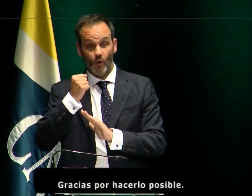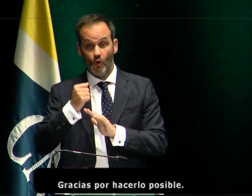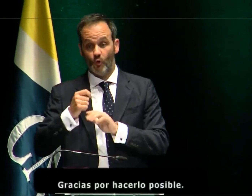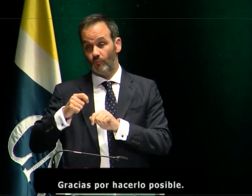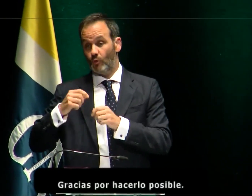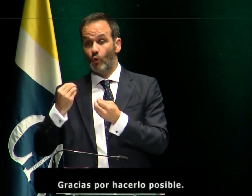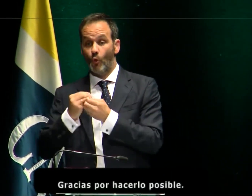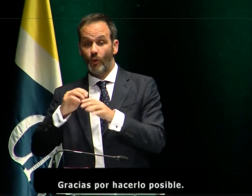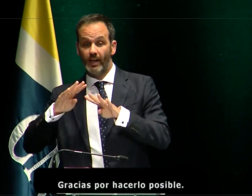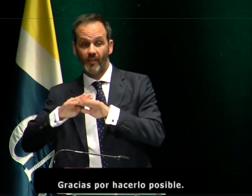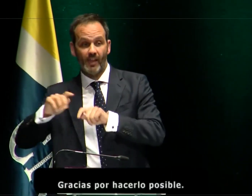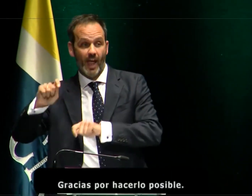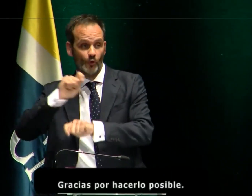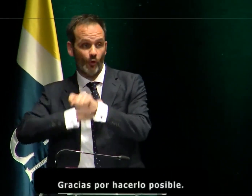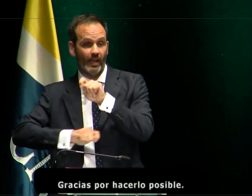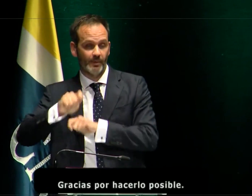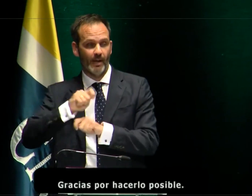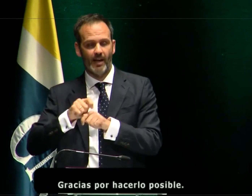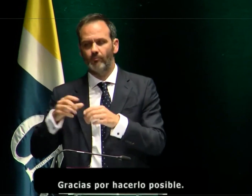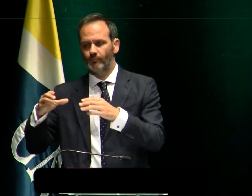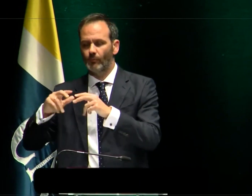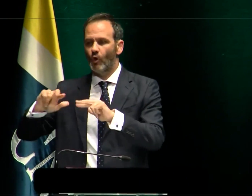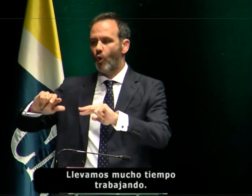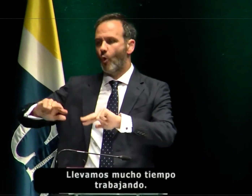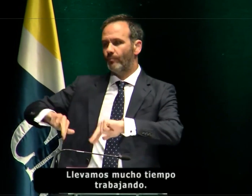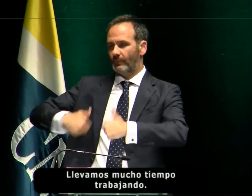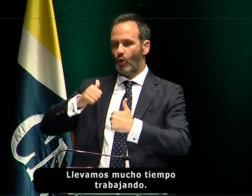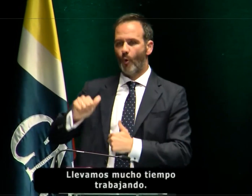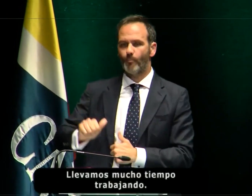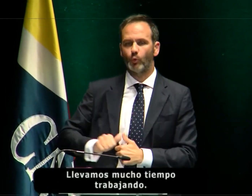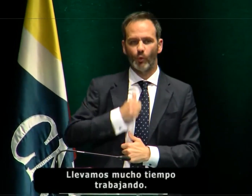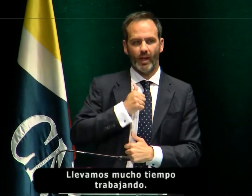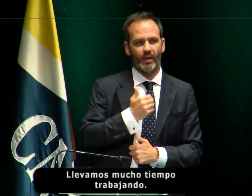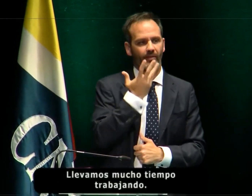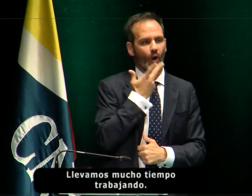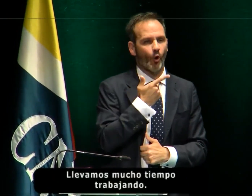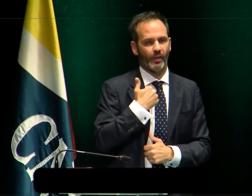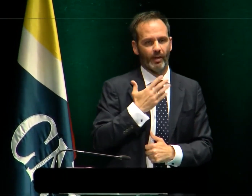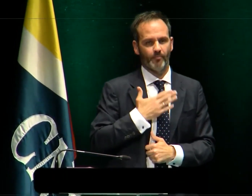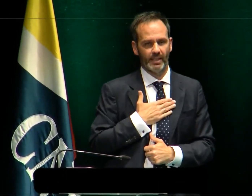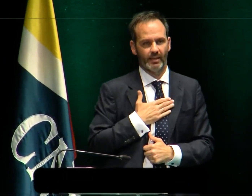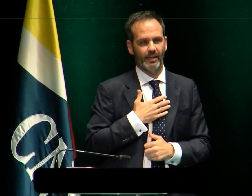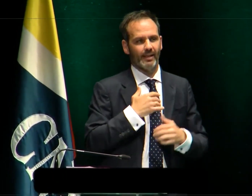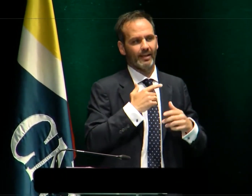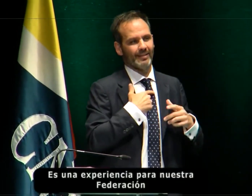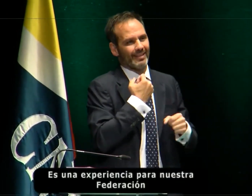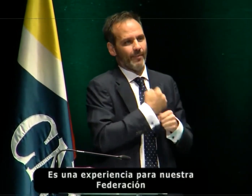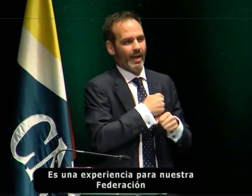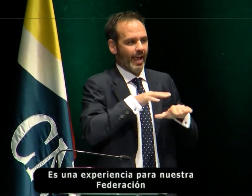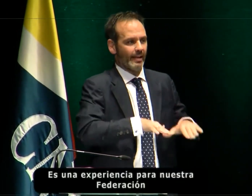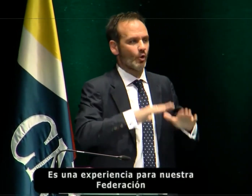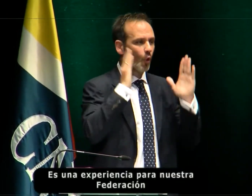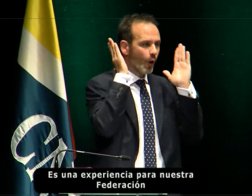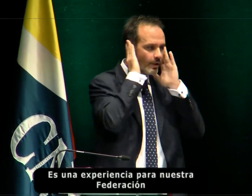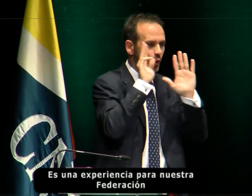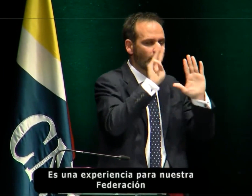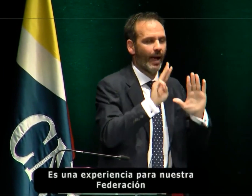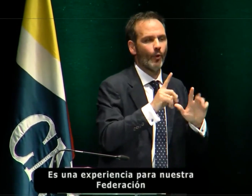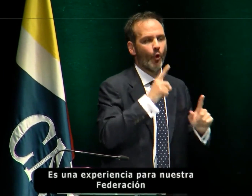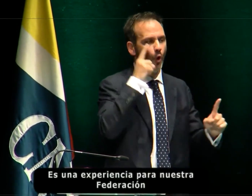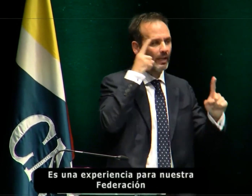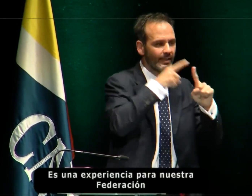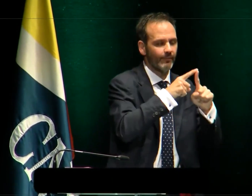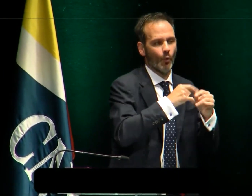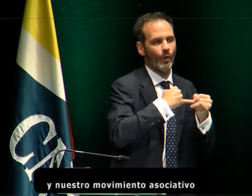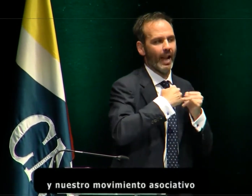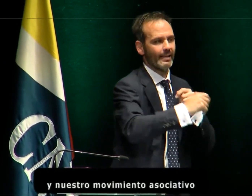nosotros, para nuestra federación y para nuestro movimiento asociativo, conseguir esta oportunidad para conocer